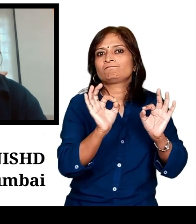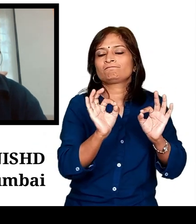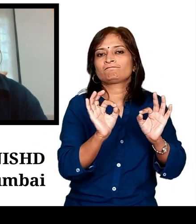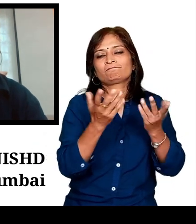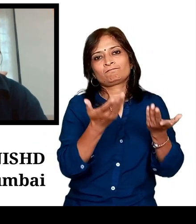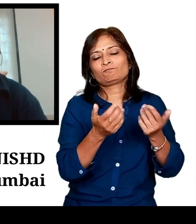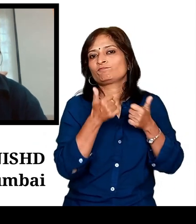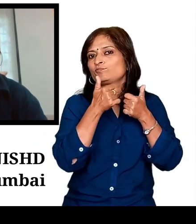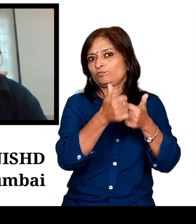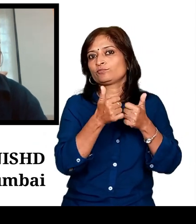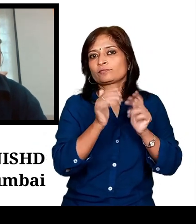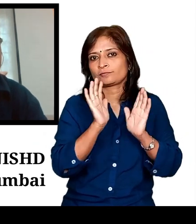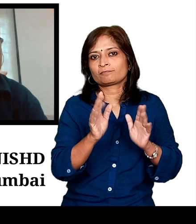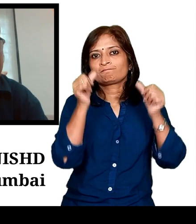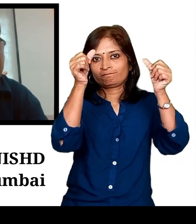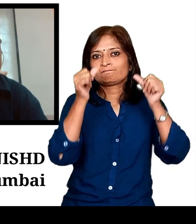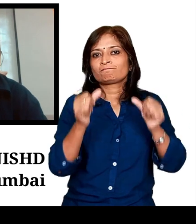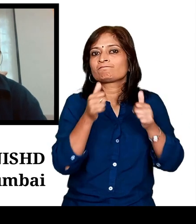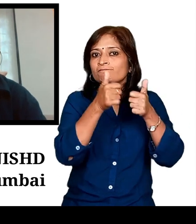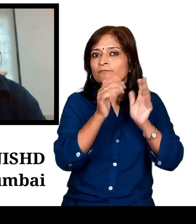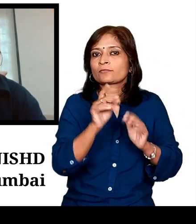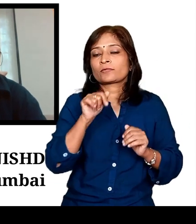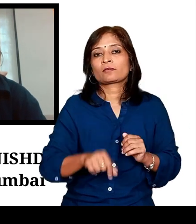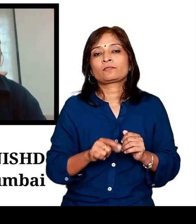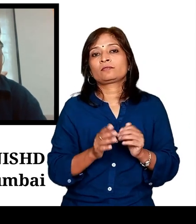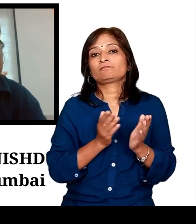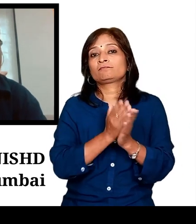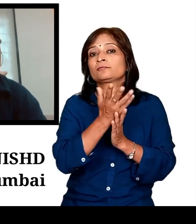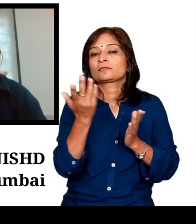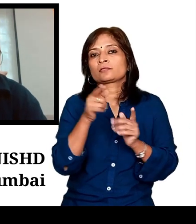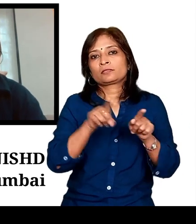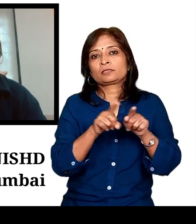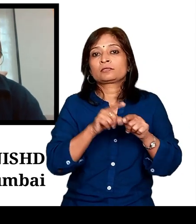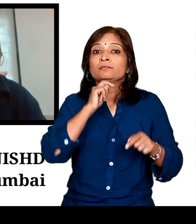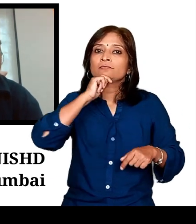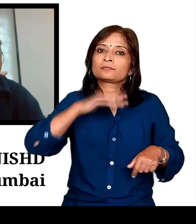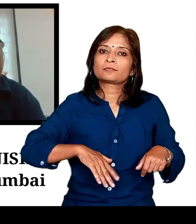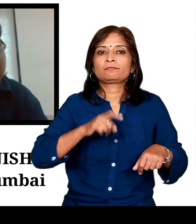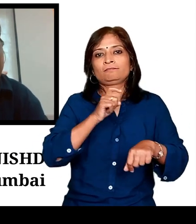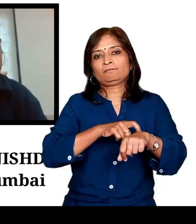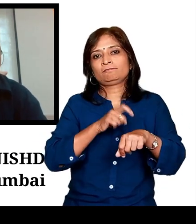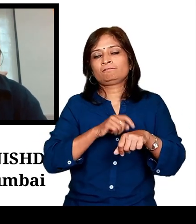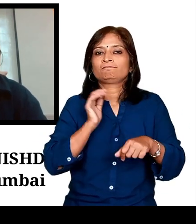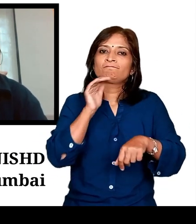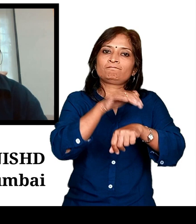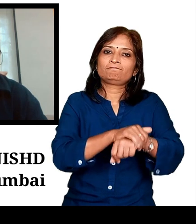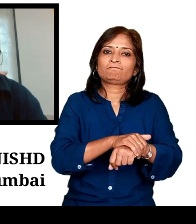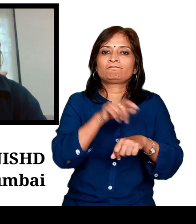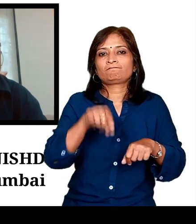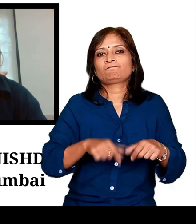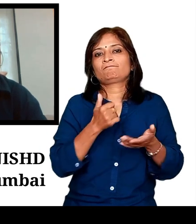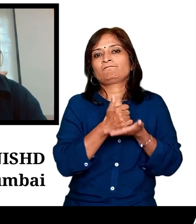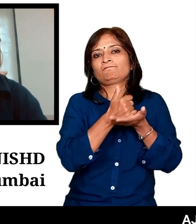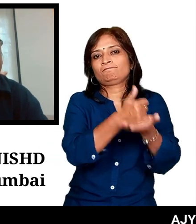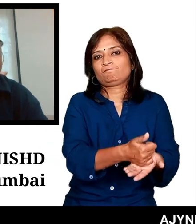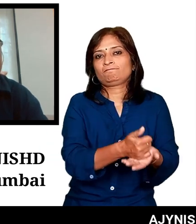ब्राइट, बहुत अच्छा होता है. लेकिन एक ही चीज होती है कि उनको सही वक्त पे पहचानना और सही